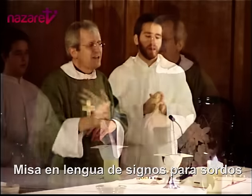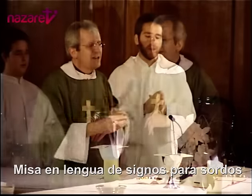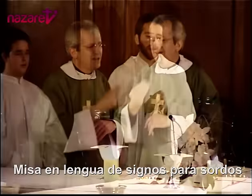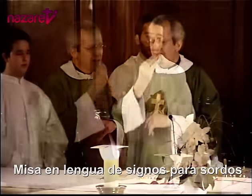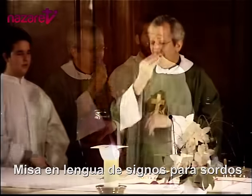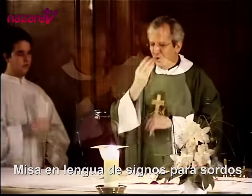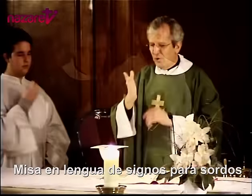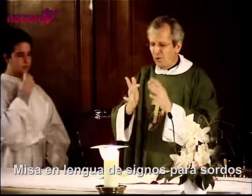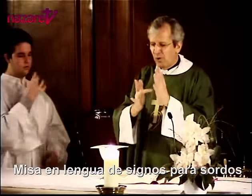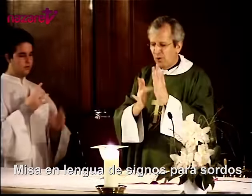cielo,